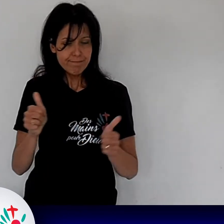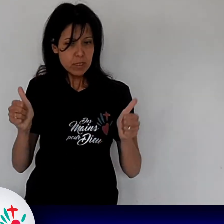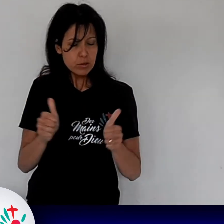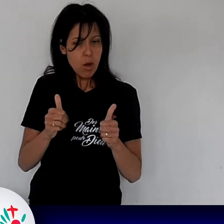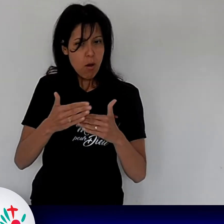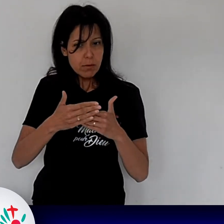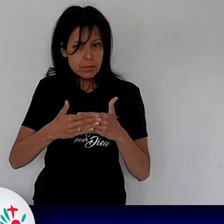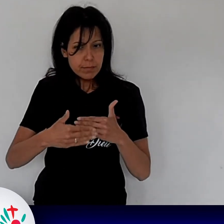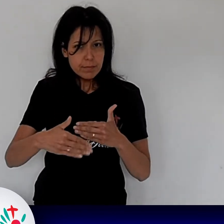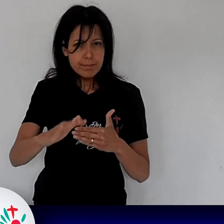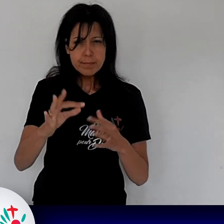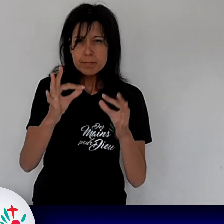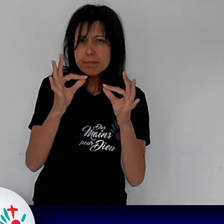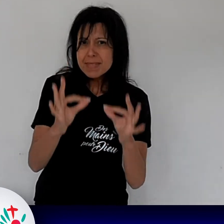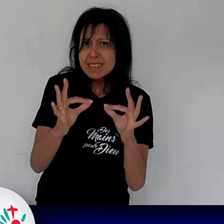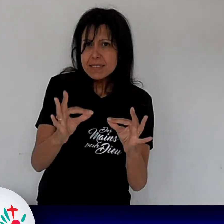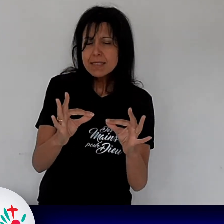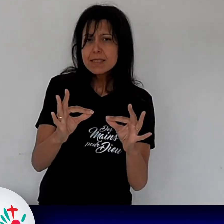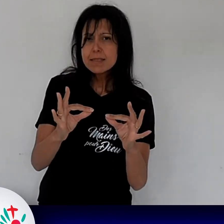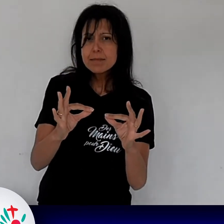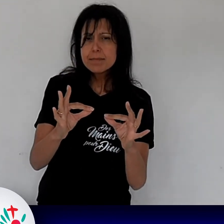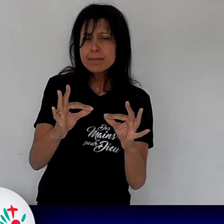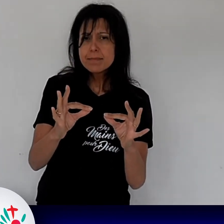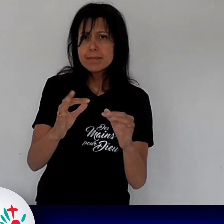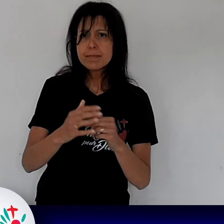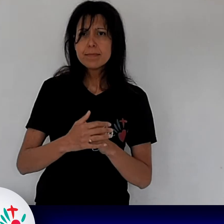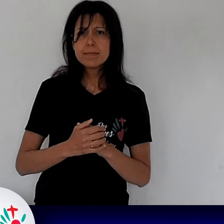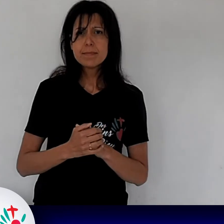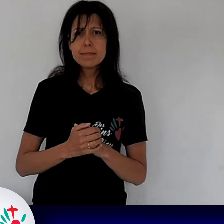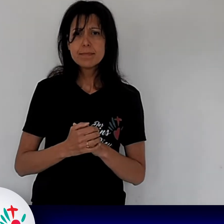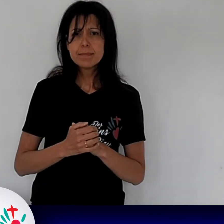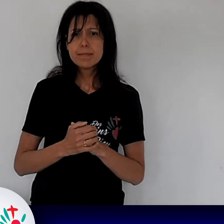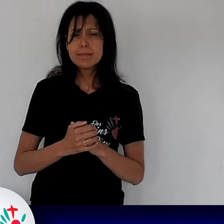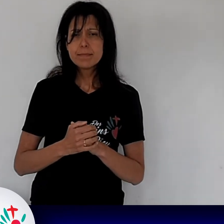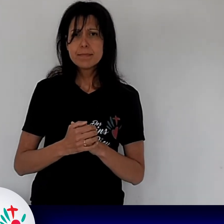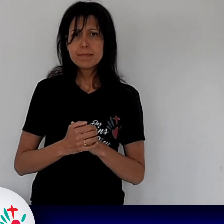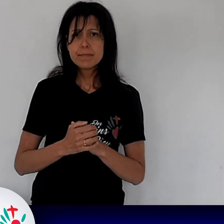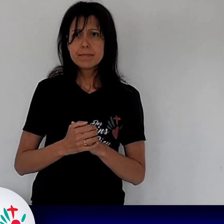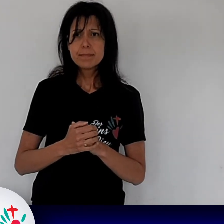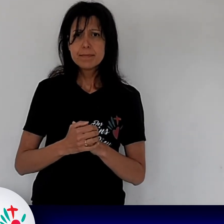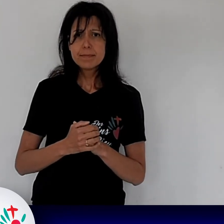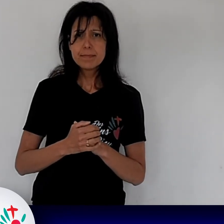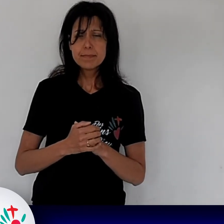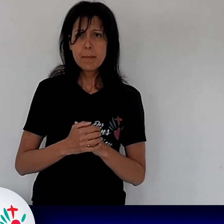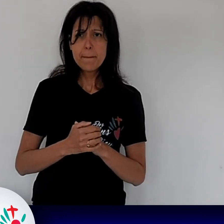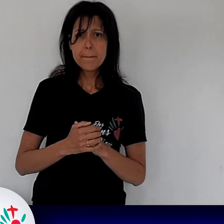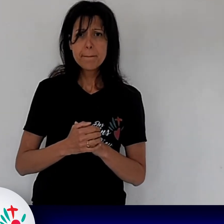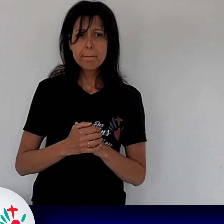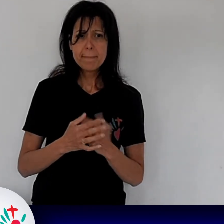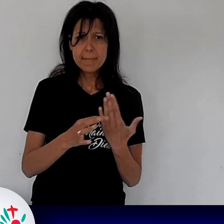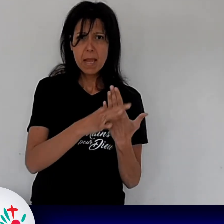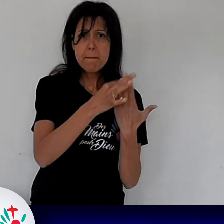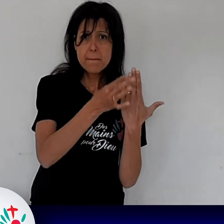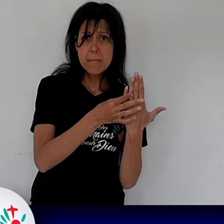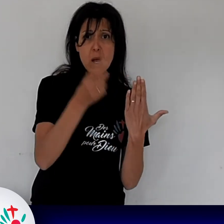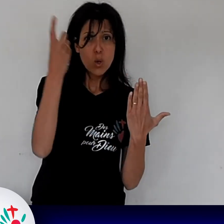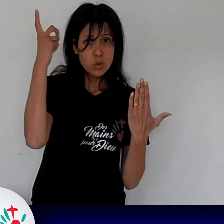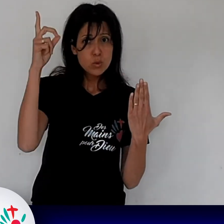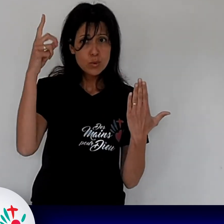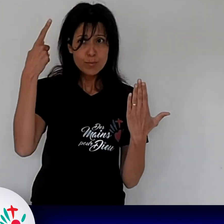temps. C'est la parole de Dieu pour nous ce matin, frères et sœurs. Cette parole, faisons la